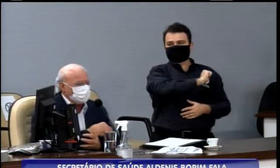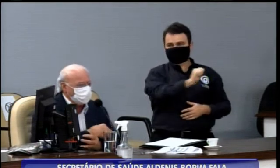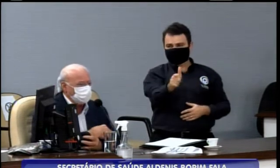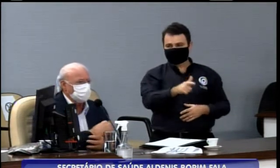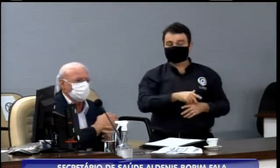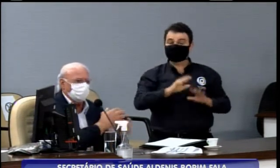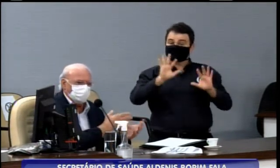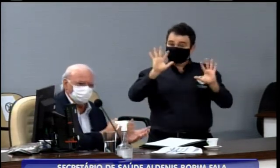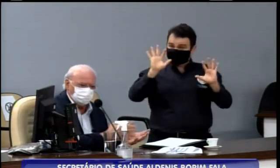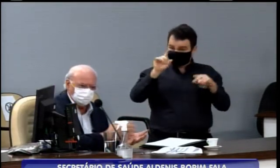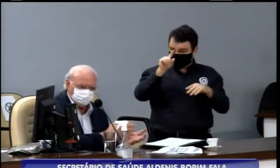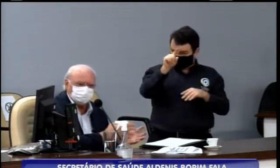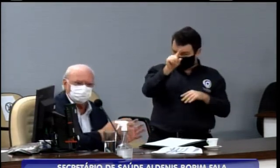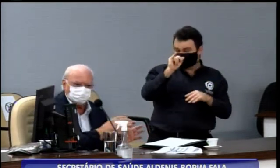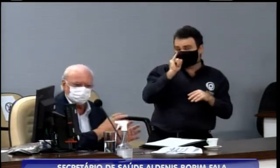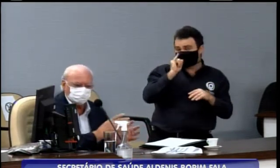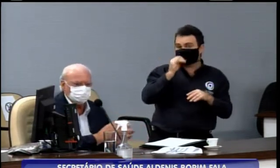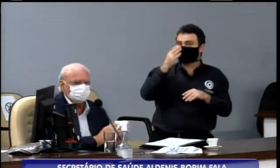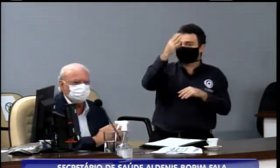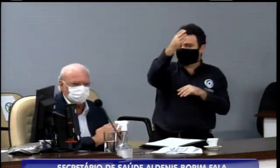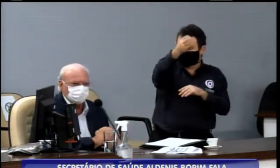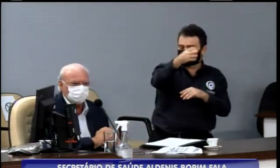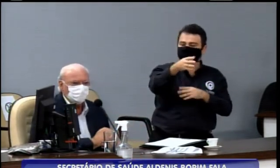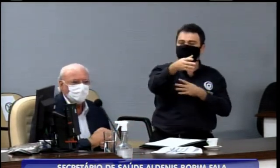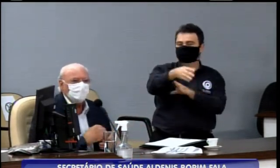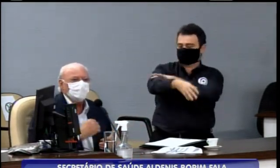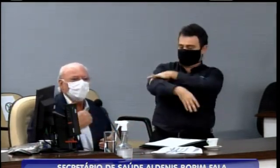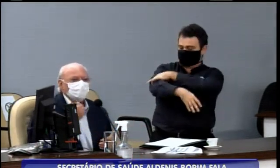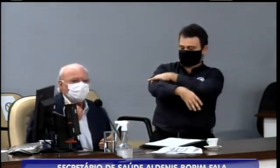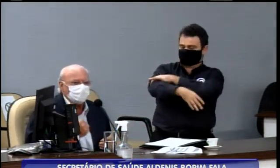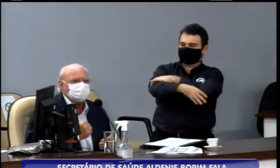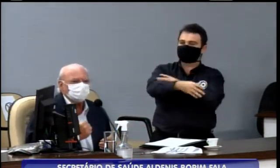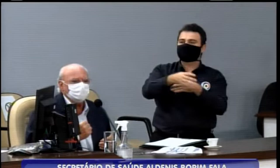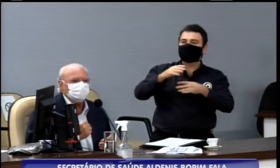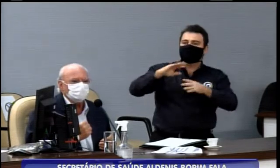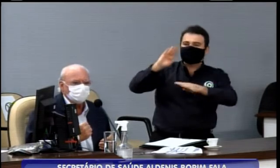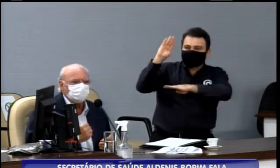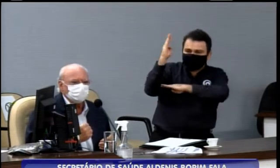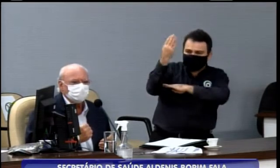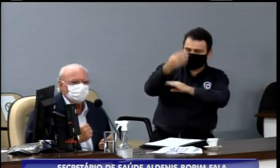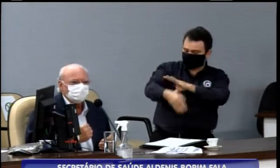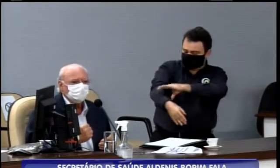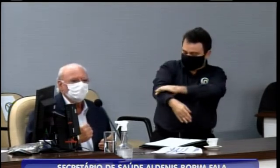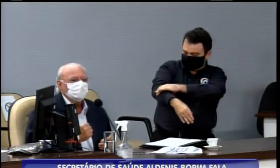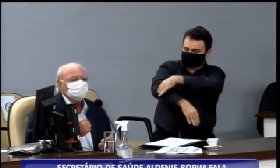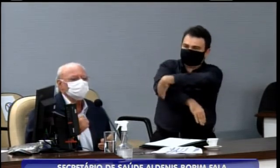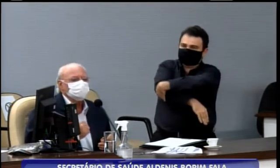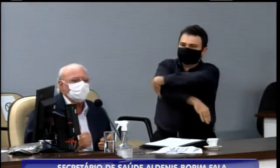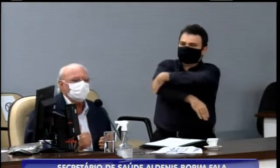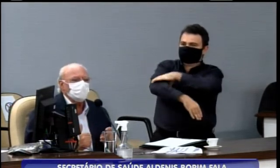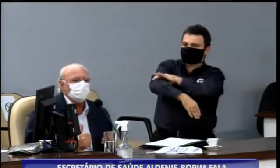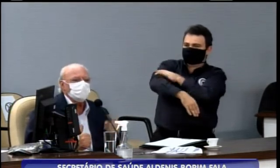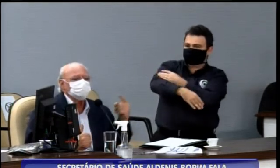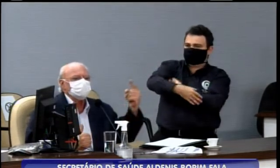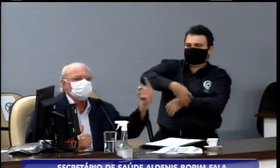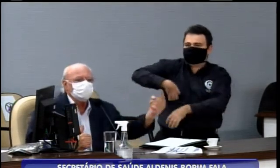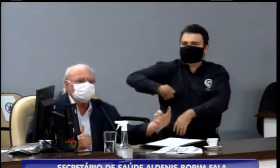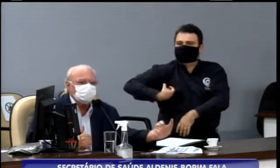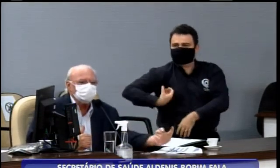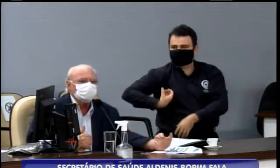uma tala, como é feito, de rotina, e ele vai sair da UPA já com